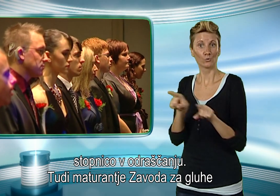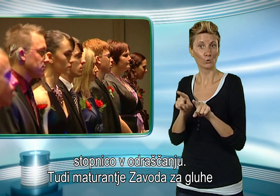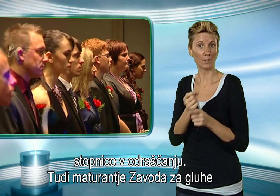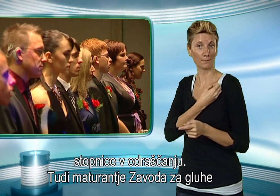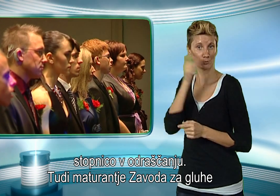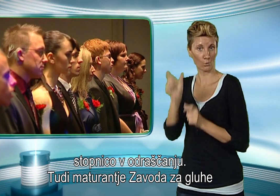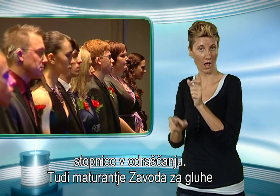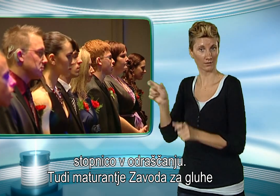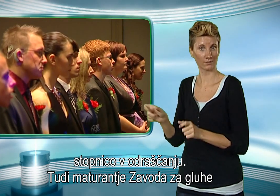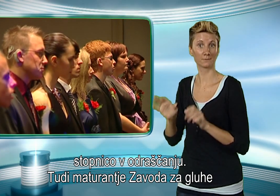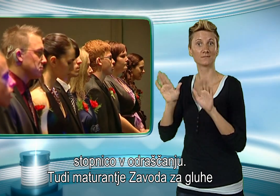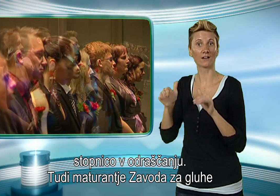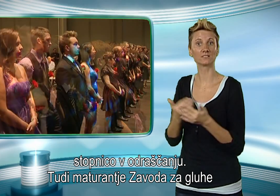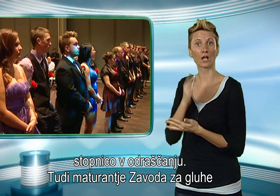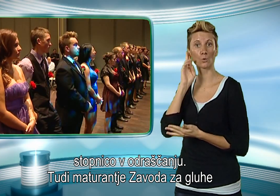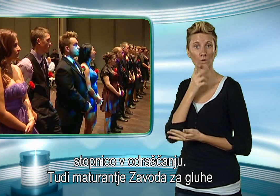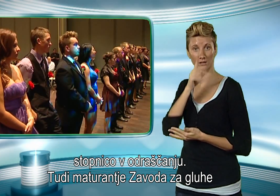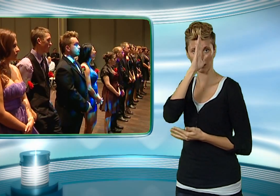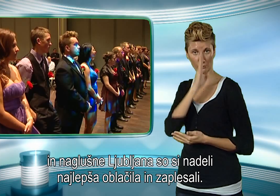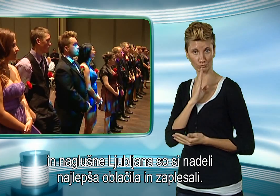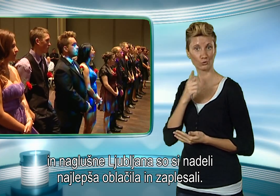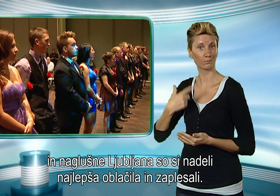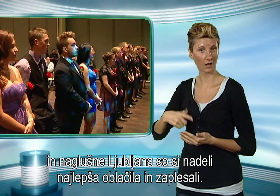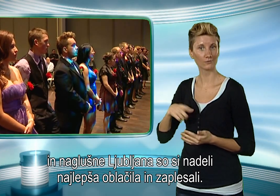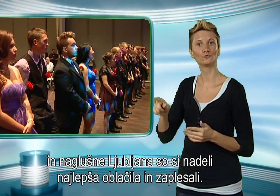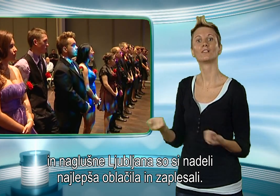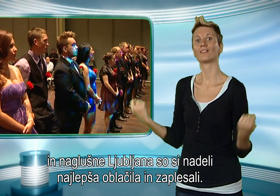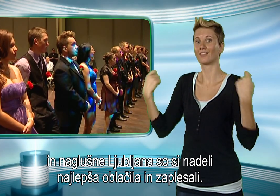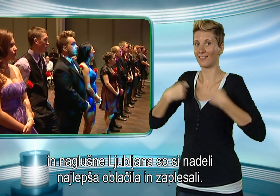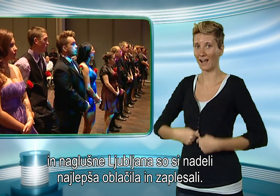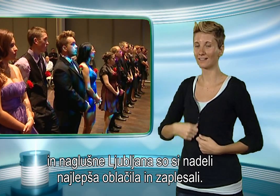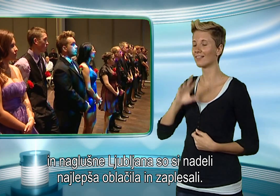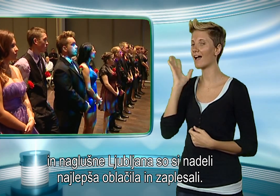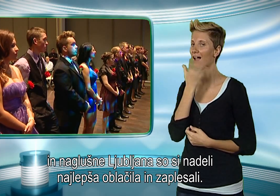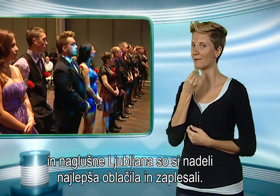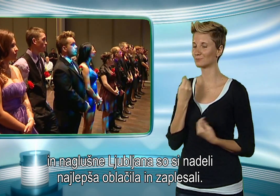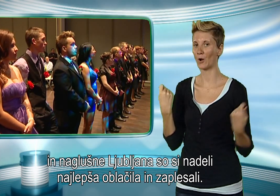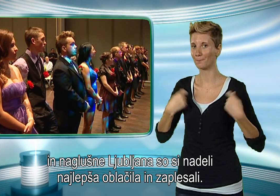Tudi maturanti Zavoda za gluhe in naglušne Ljubljana so si nadeli najlepša oblačila in zaplesali.